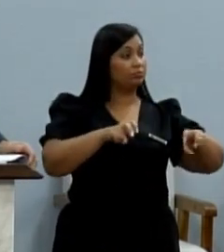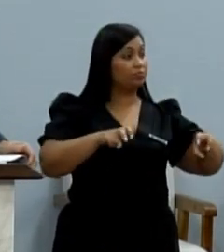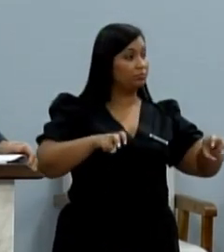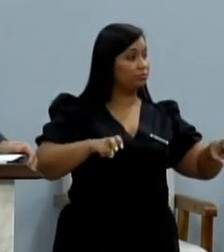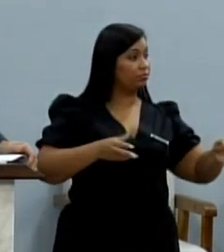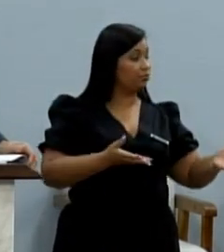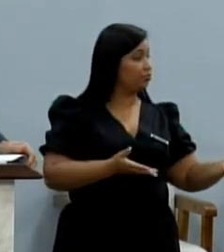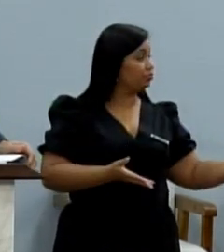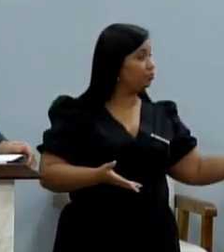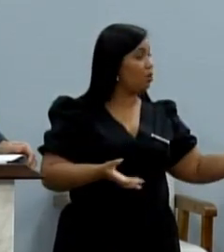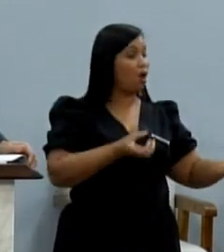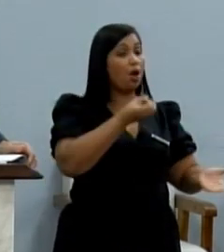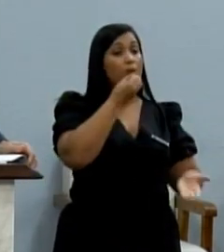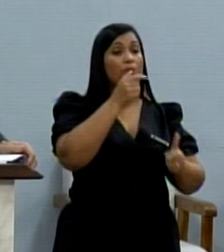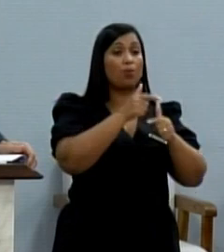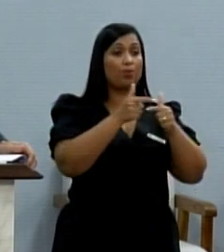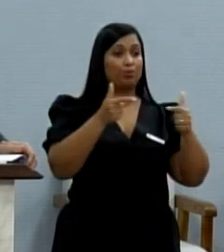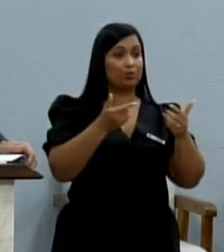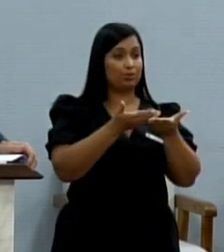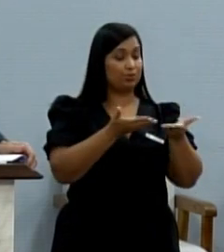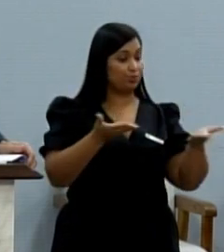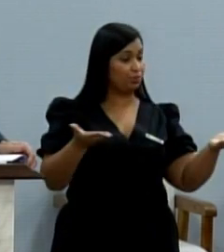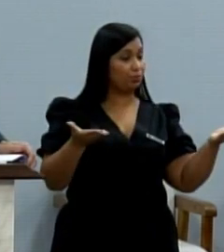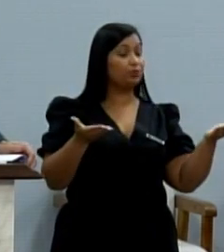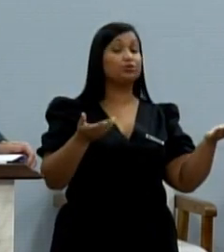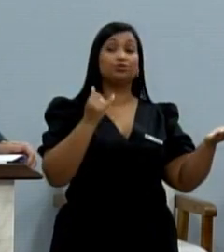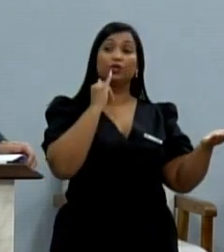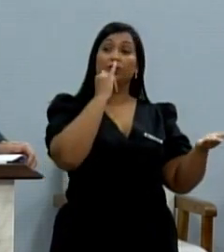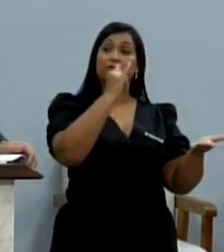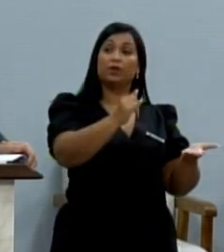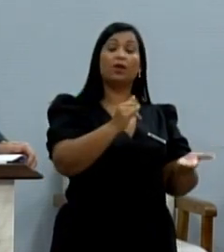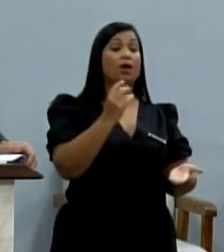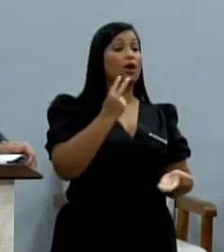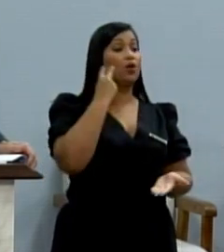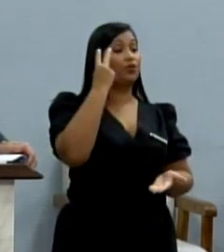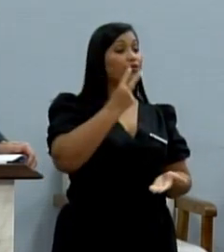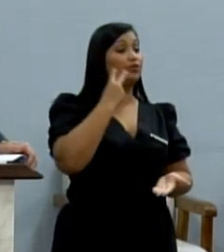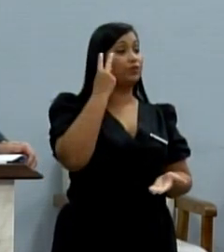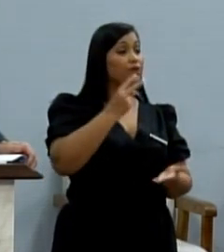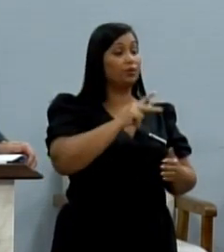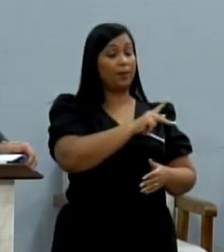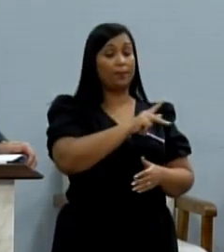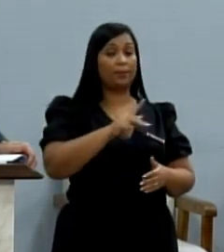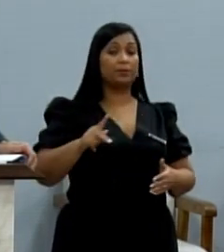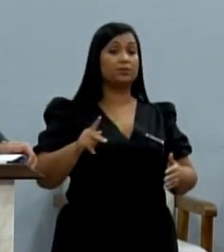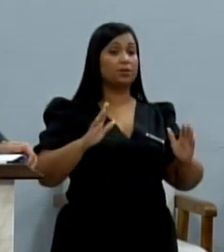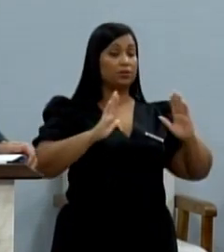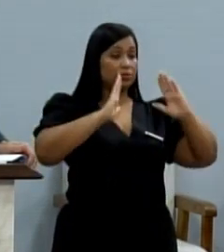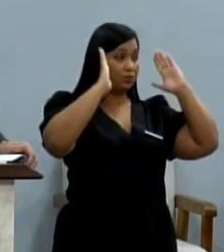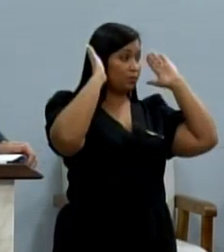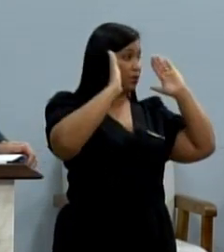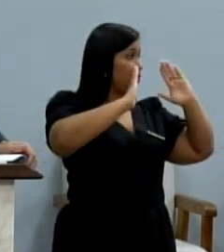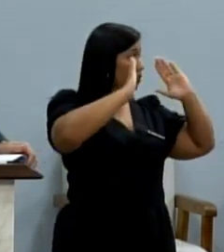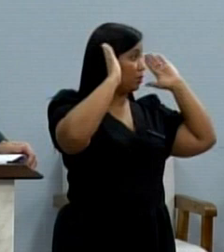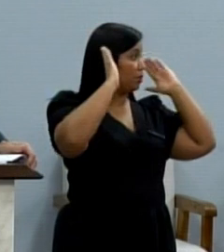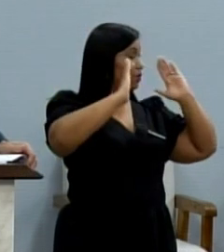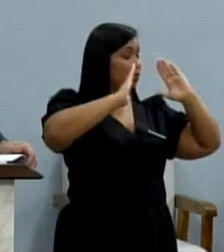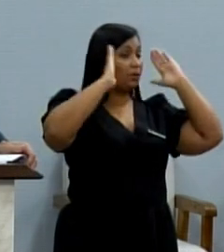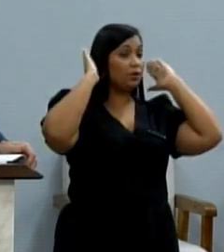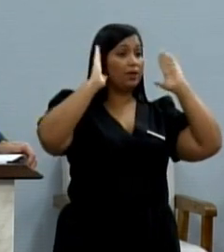desejar boa sorte aqui publicamente ao Vereador hoje nosso Presidente pauleira